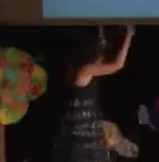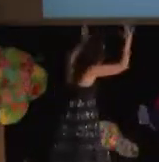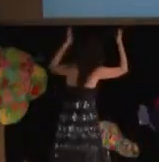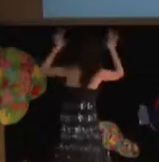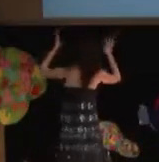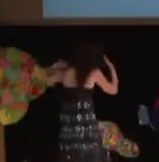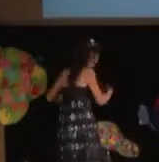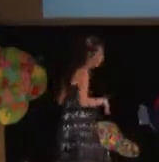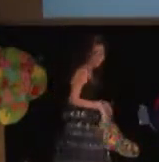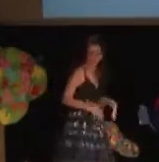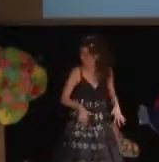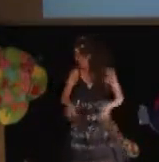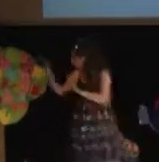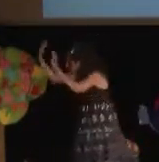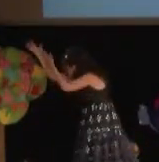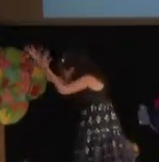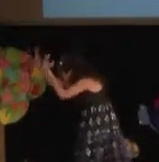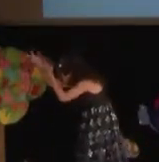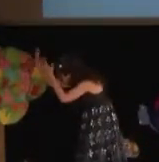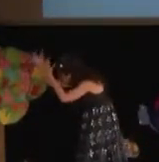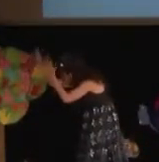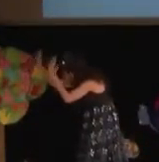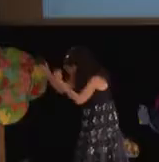Oh là là, bravo, bravo!